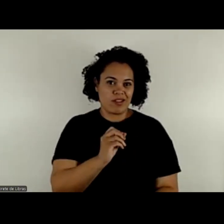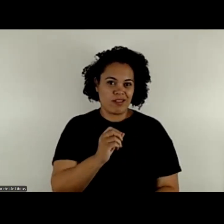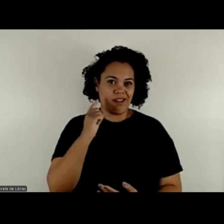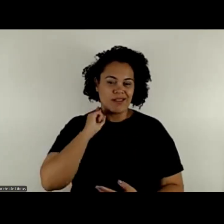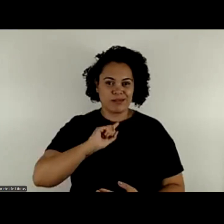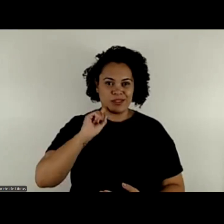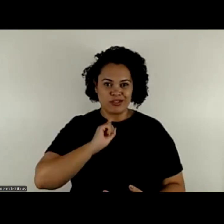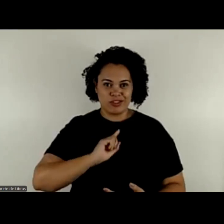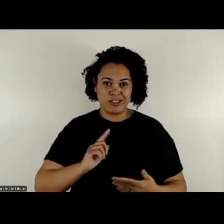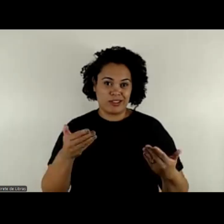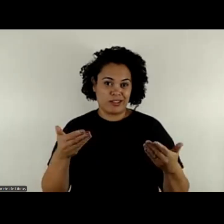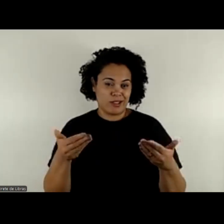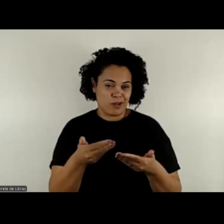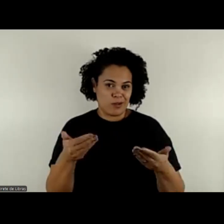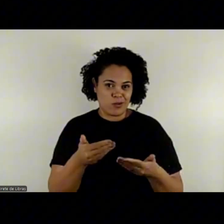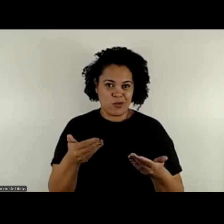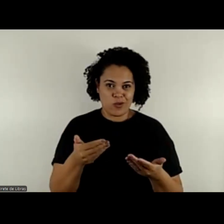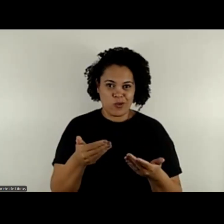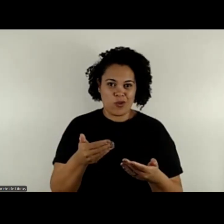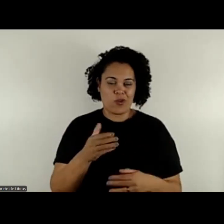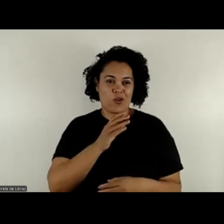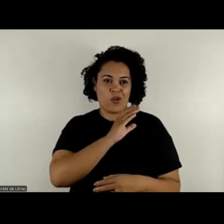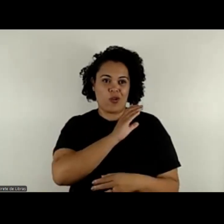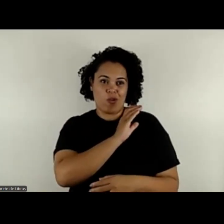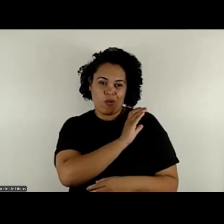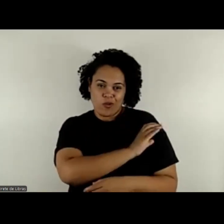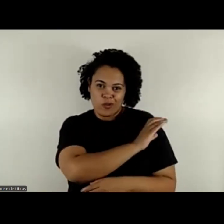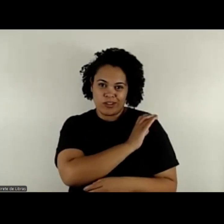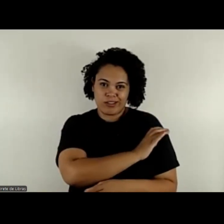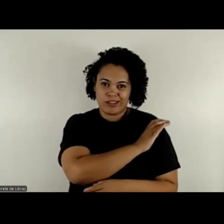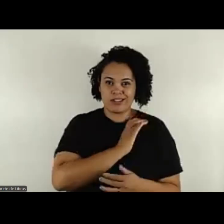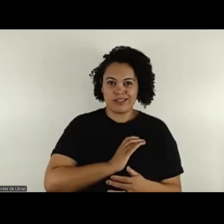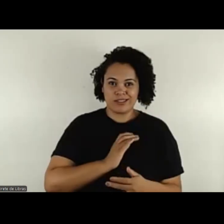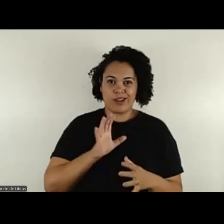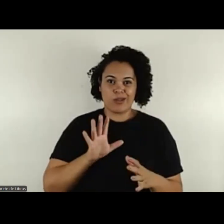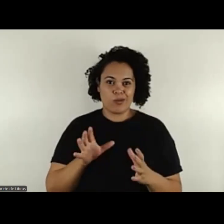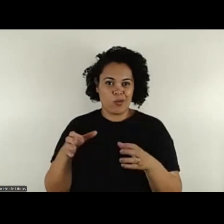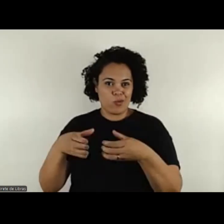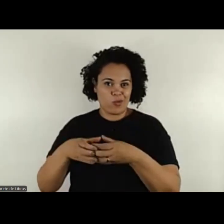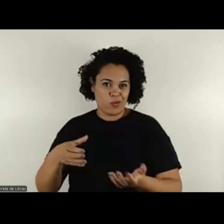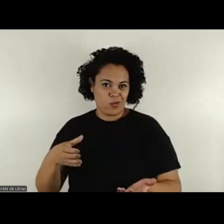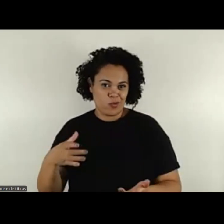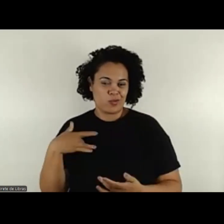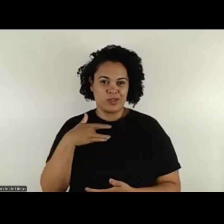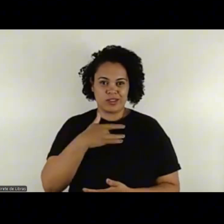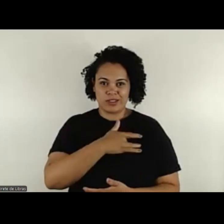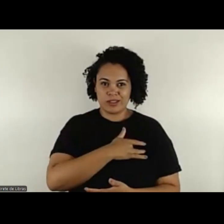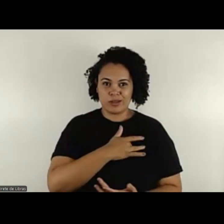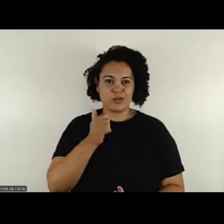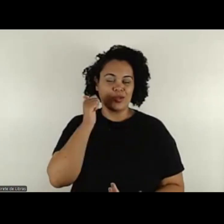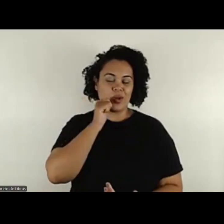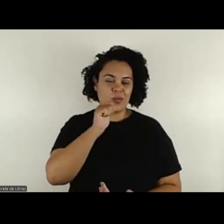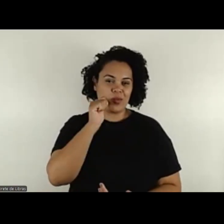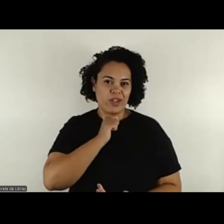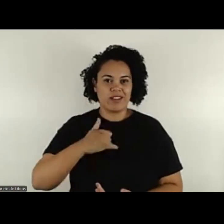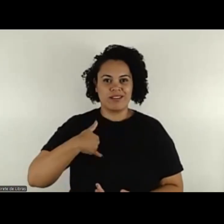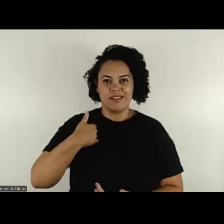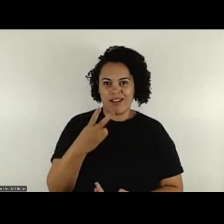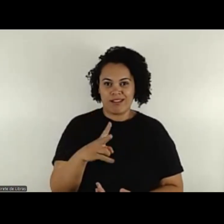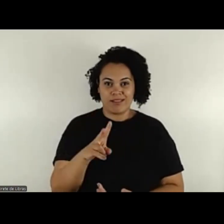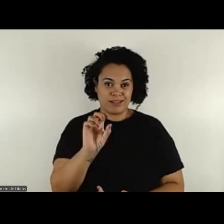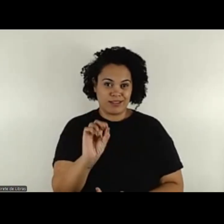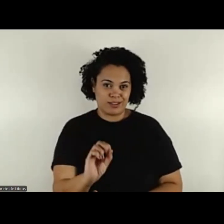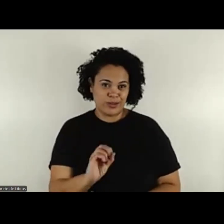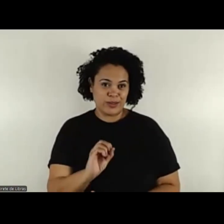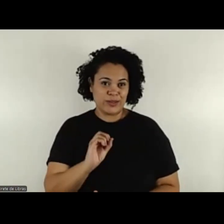atualmente coordenando a Comissão de Saúde. Eu sou uma mulher de 50 anos,